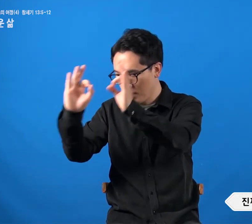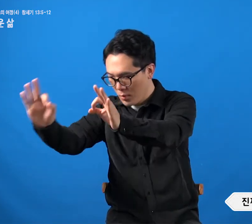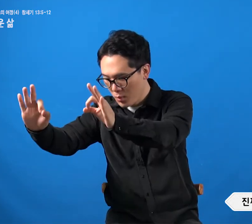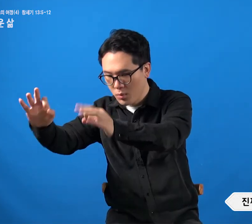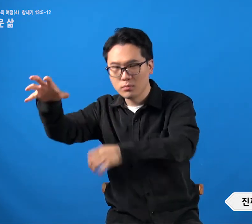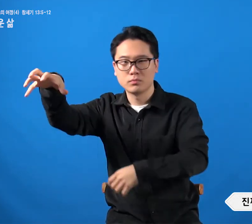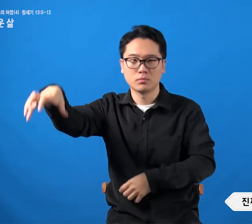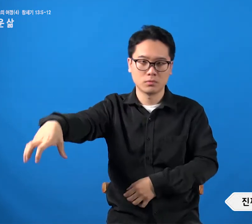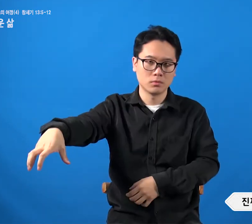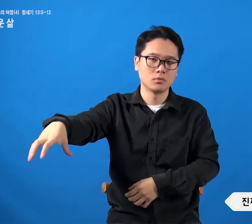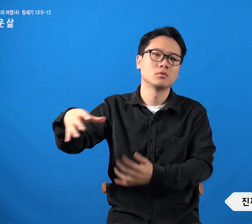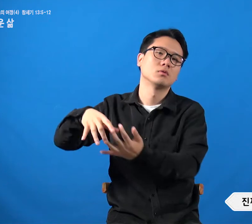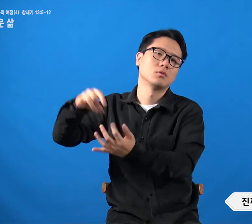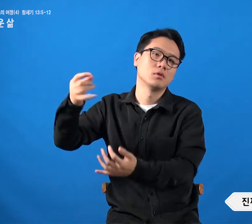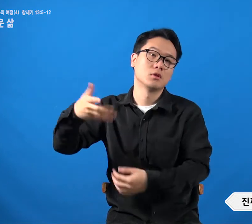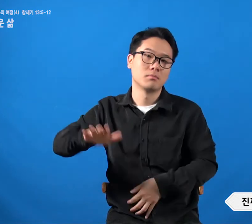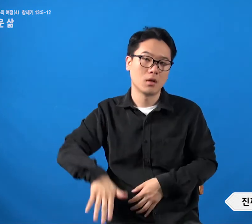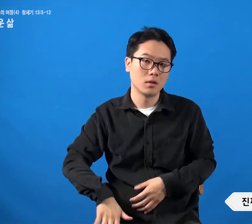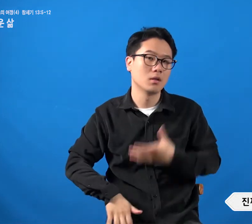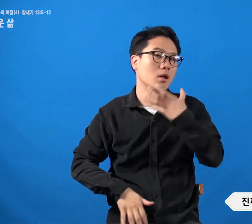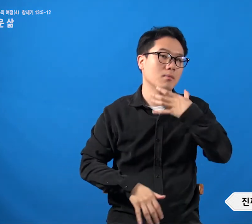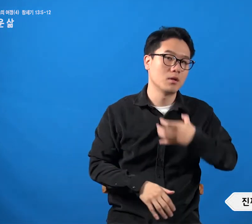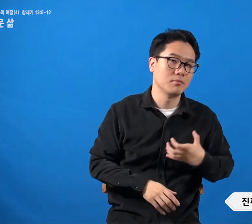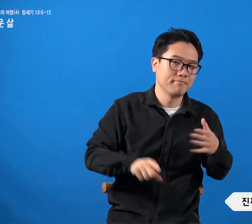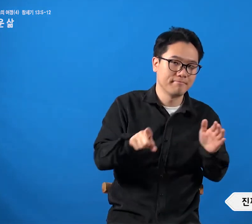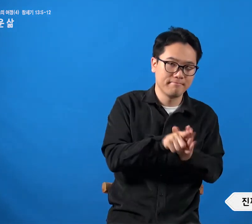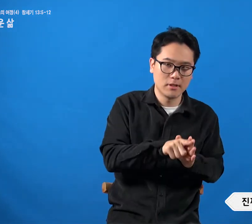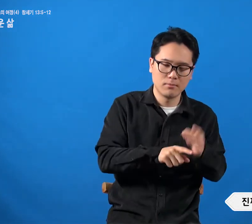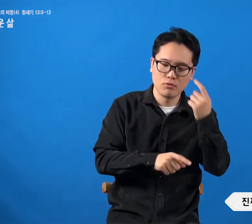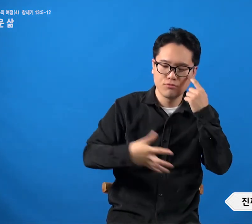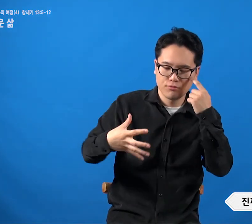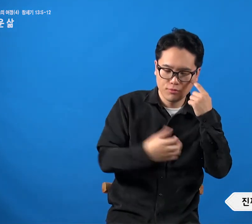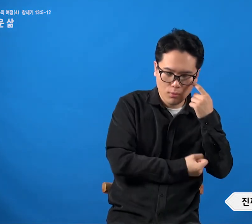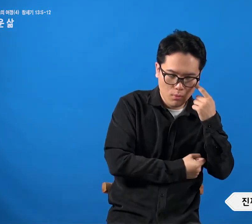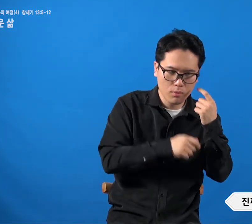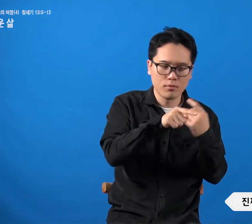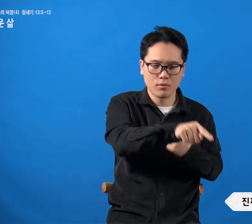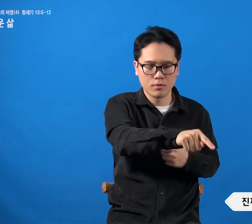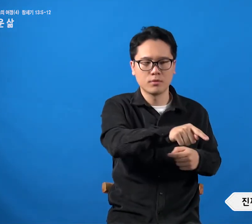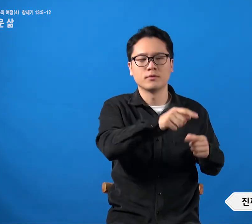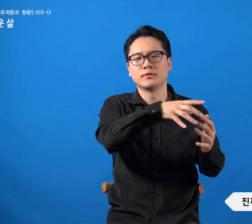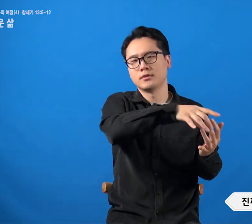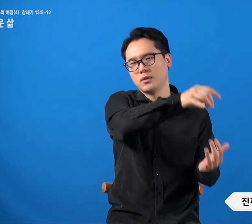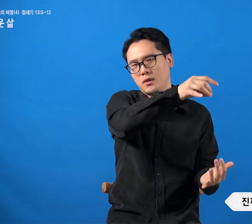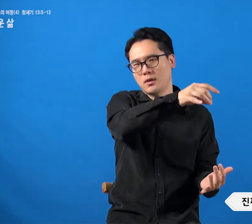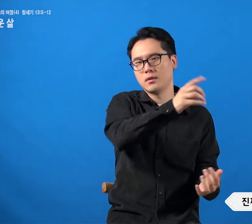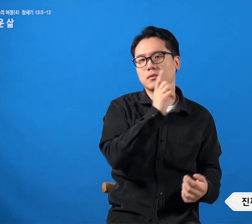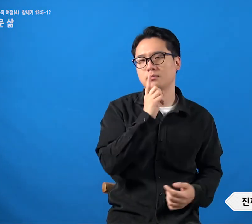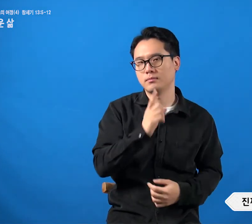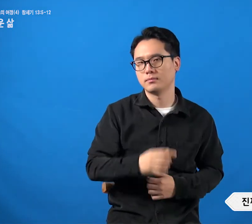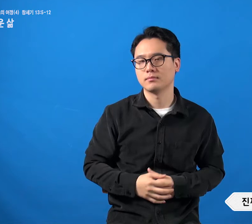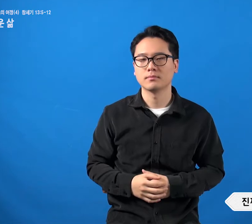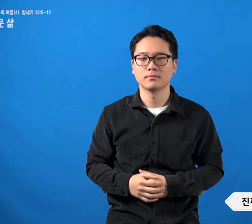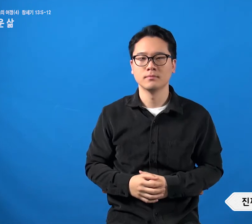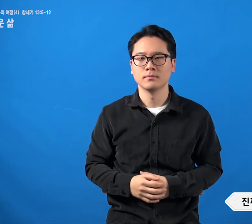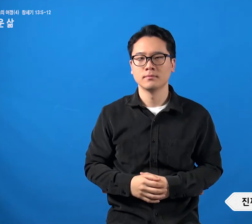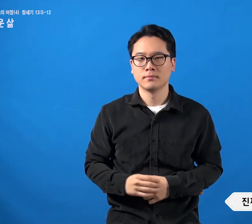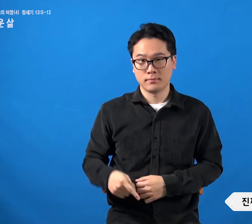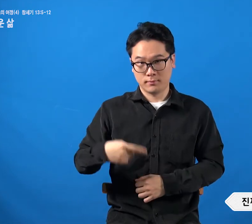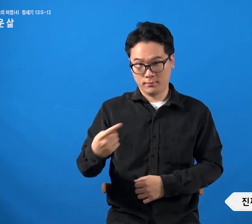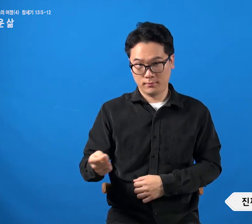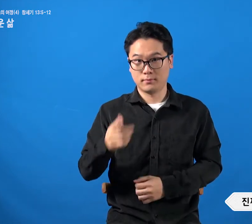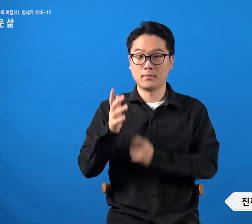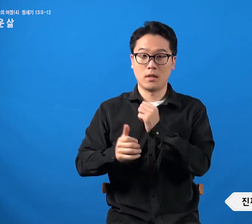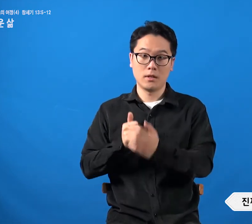하나님의 축복의 약속을 바라보았던 것을 봅니다. 그리고 나서 하나님은